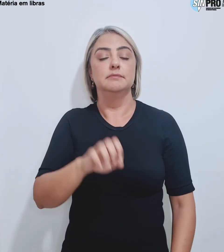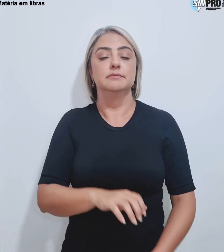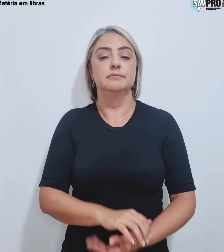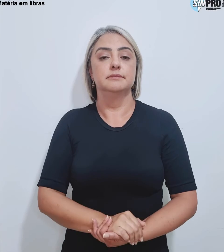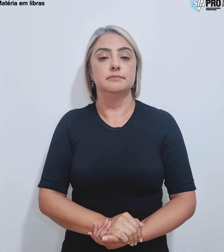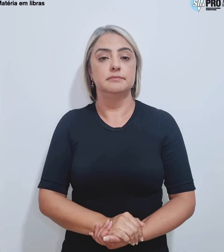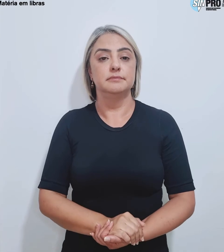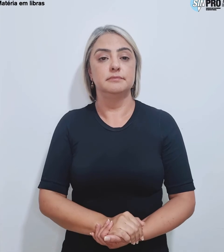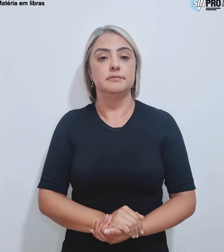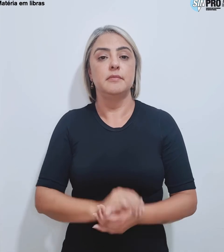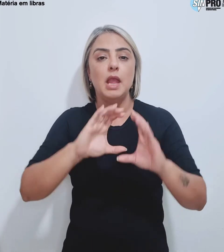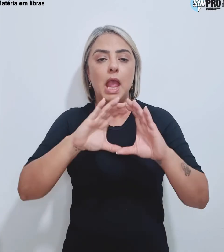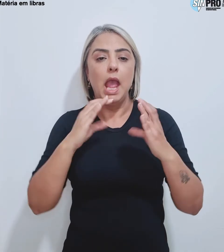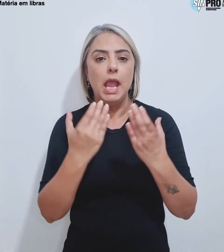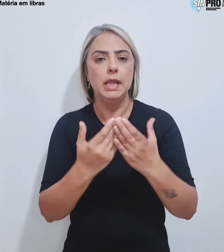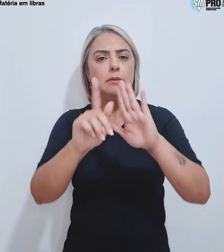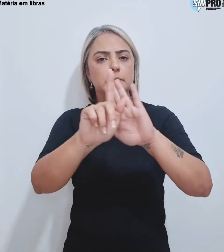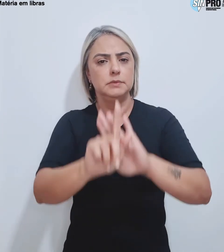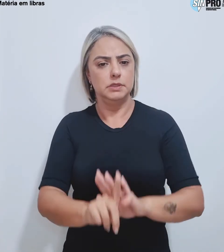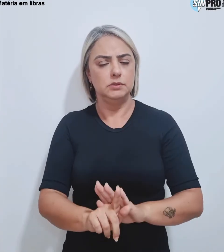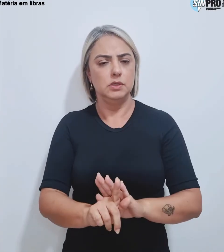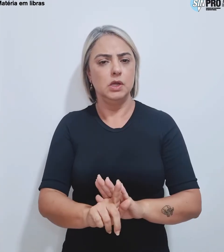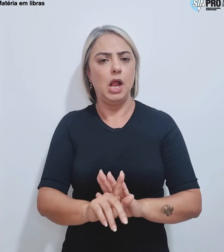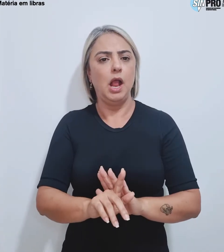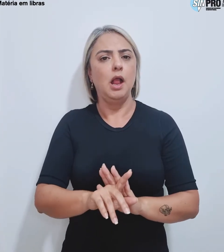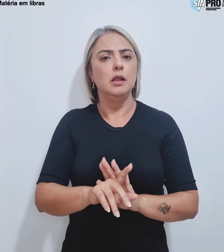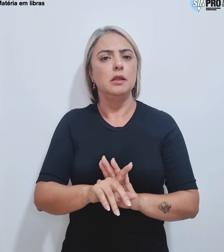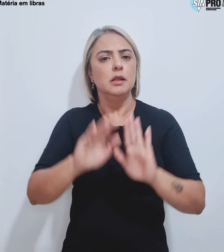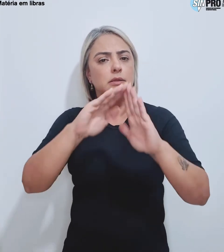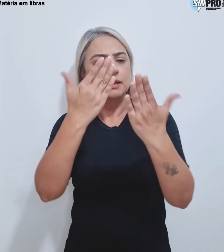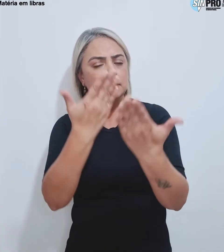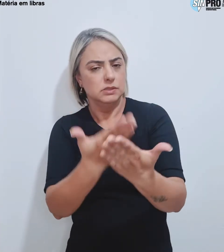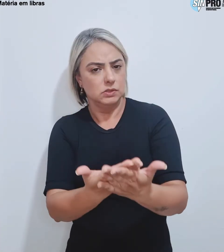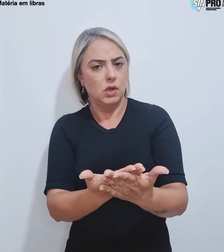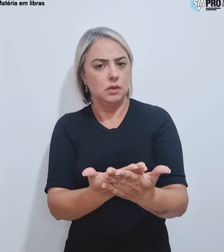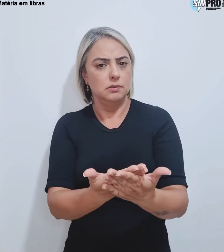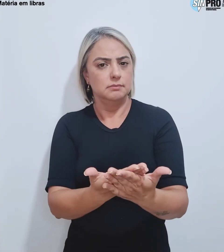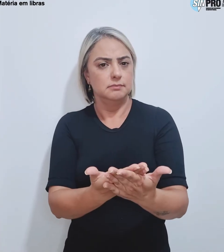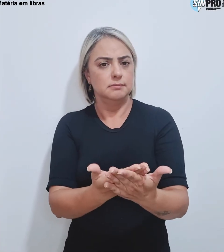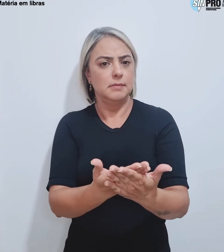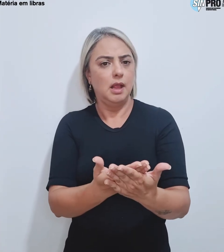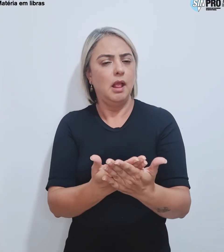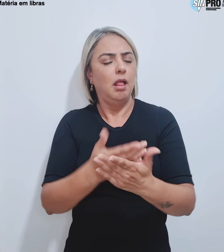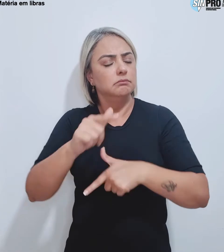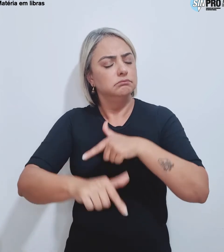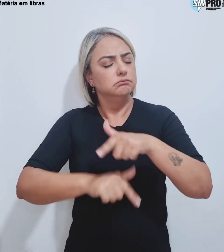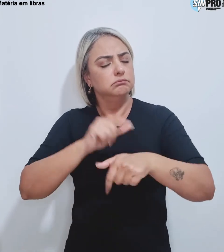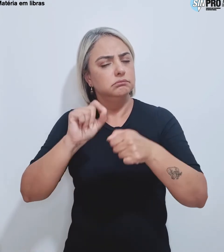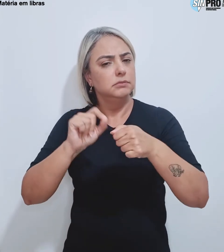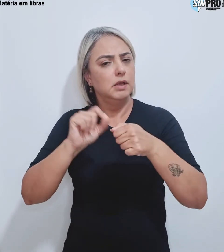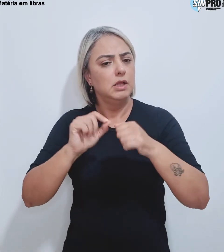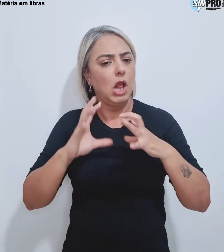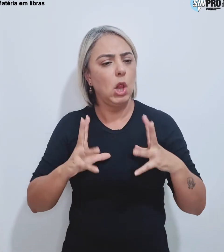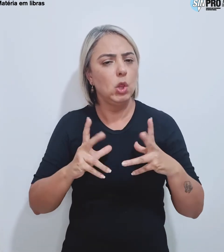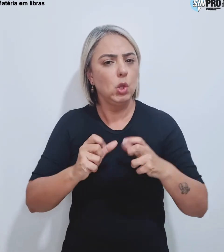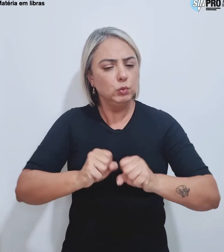CNTE. Equipes gestoras das unidades escolares vêm fazendo todos